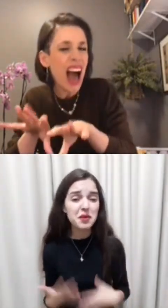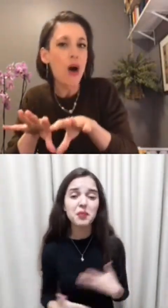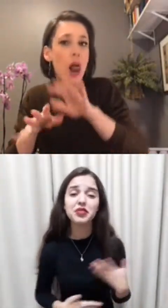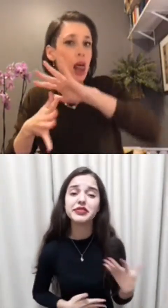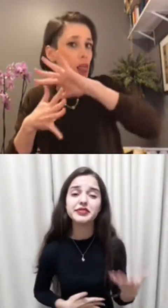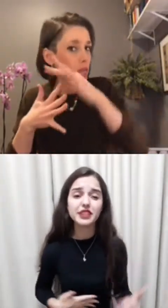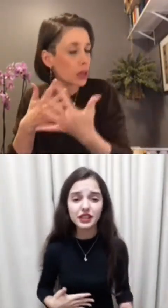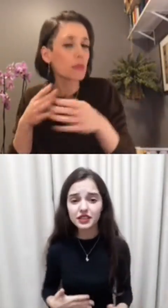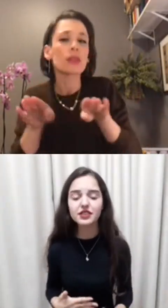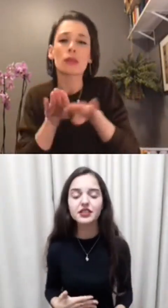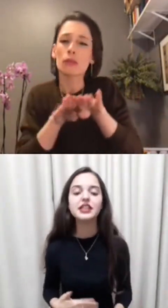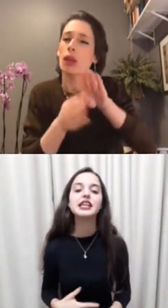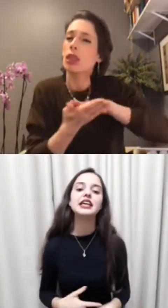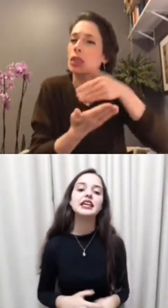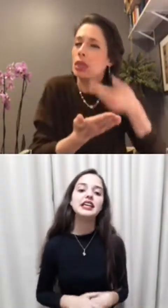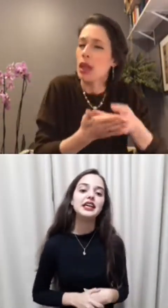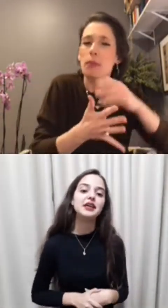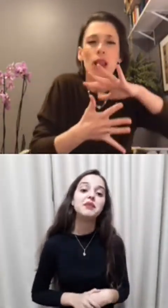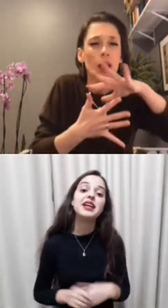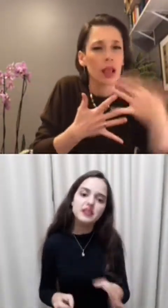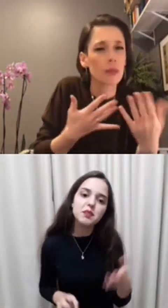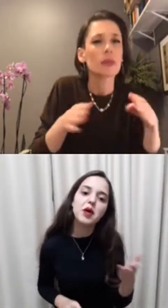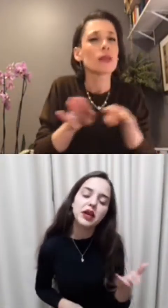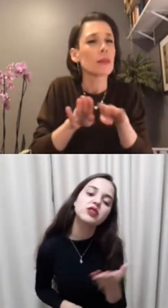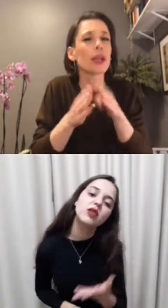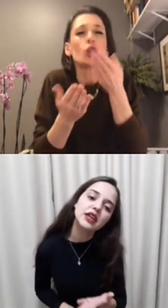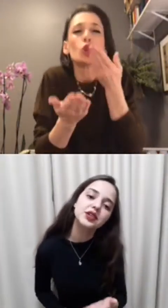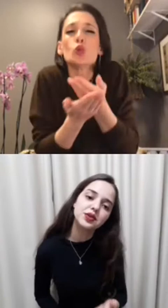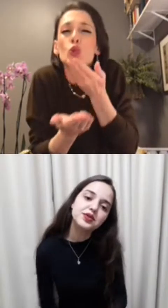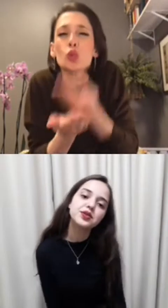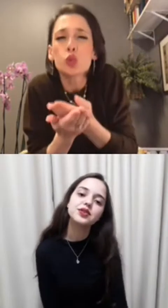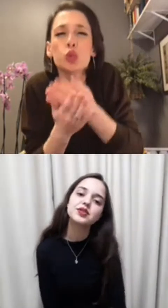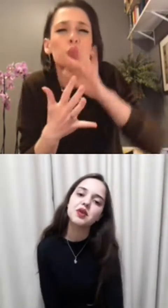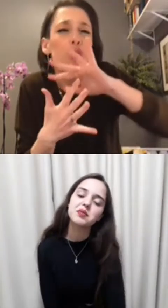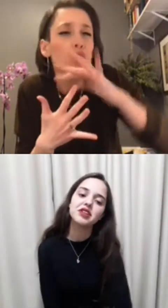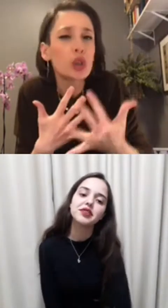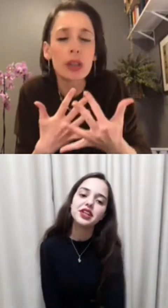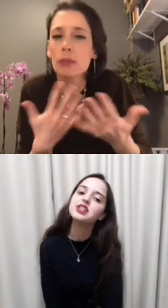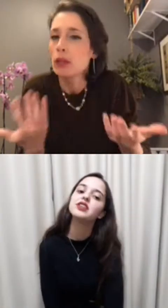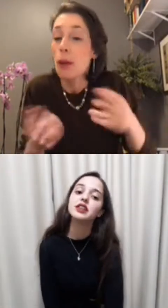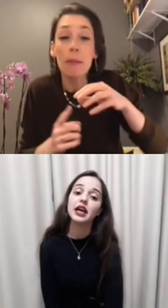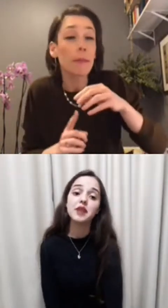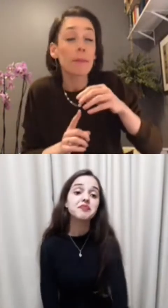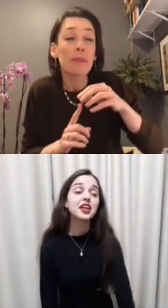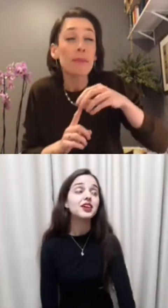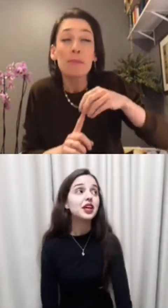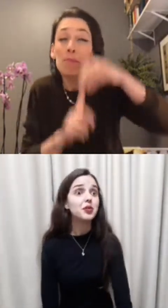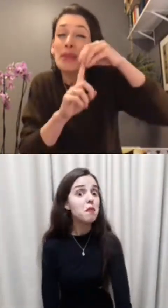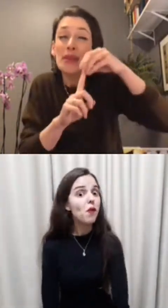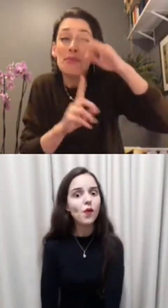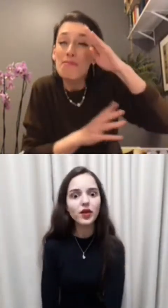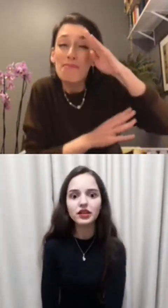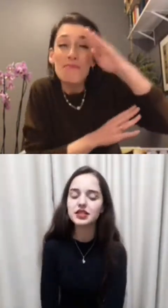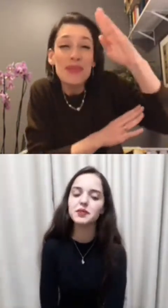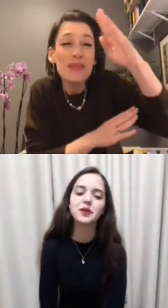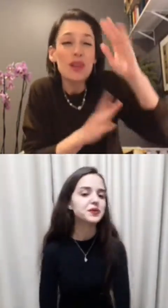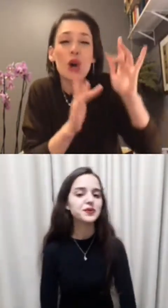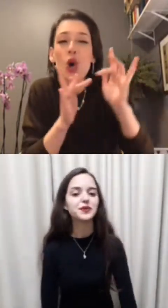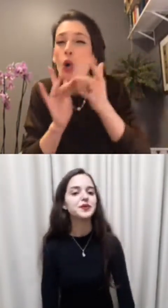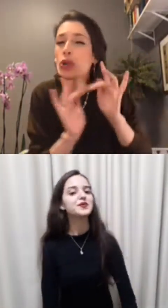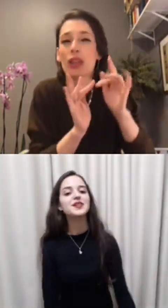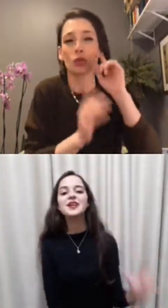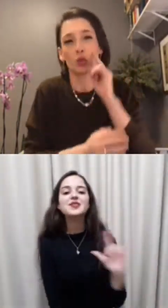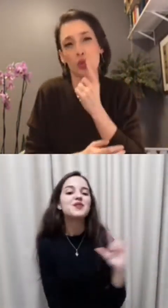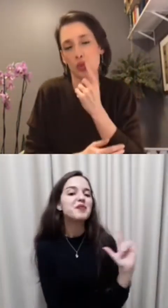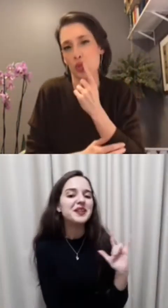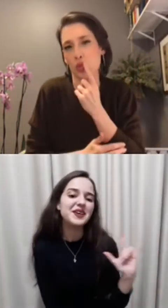me aprofundando e principalmente o contato com surdos, como já foi dito, né? Eu tenho muitos amigos